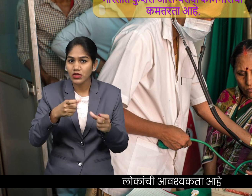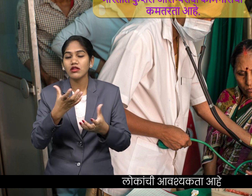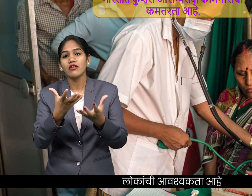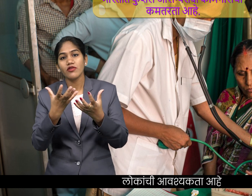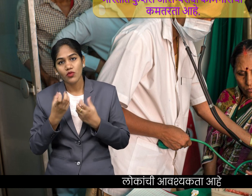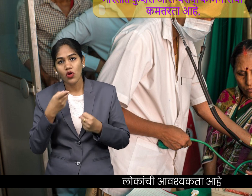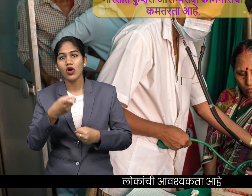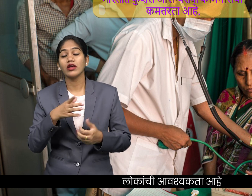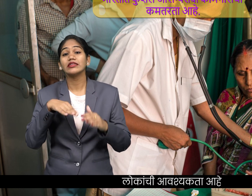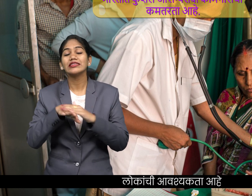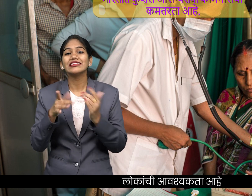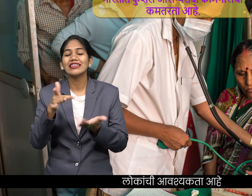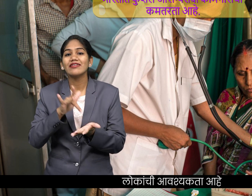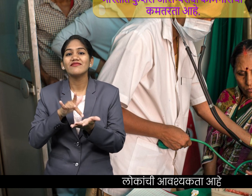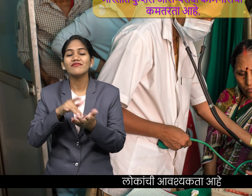लोकांची आवश्यकता आहे